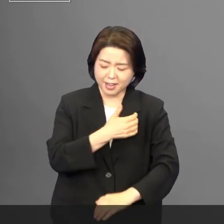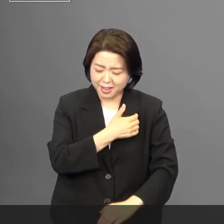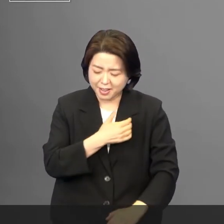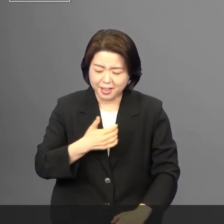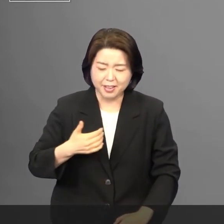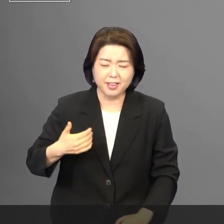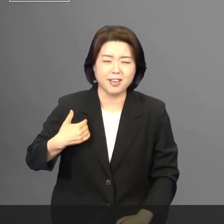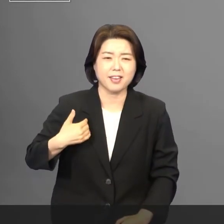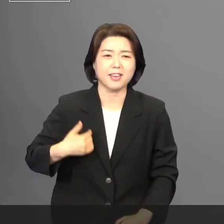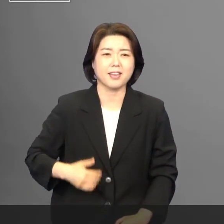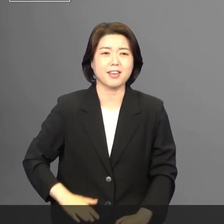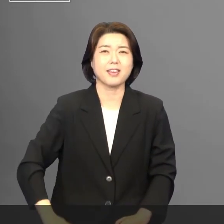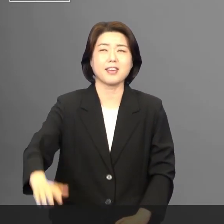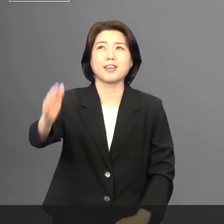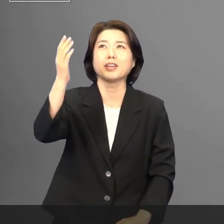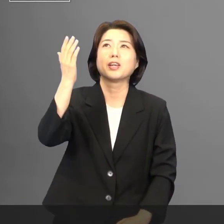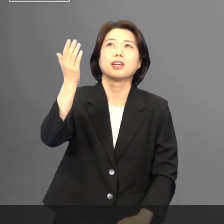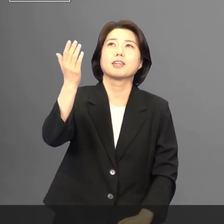강건케